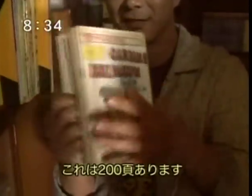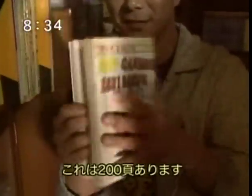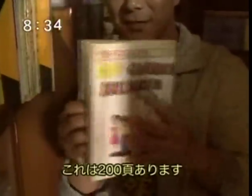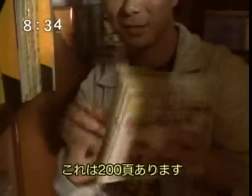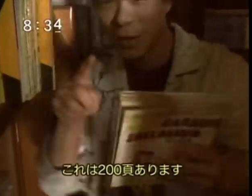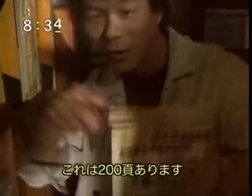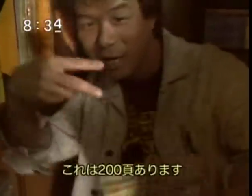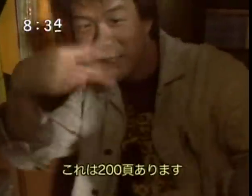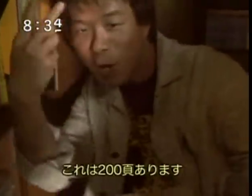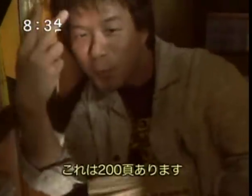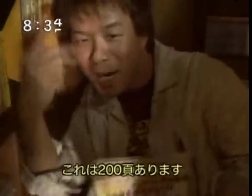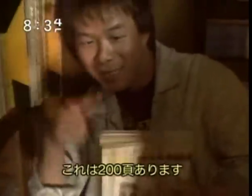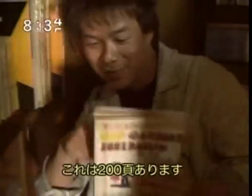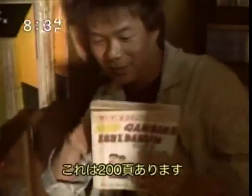これは200ページあります。